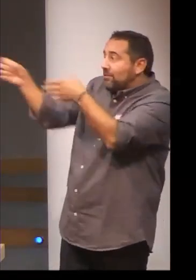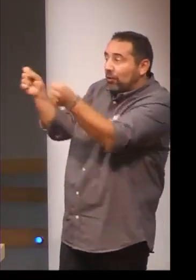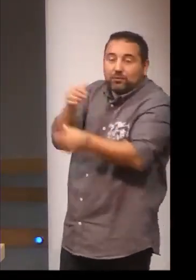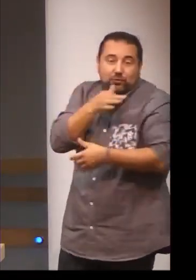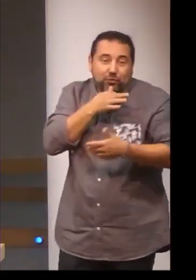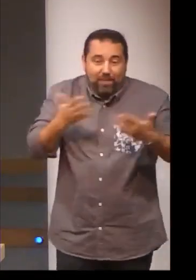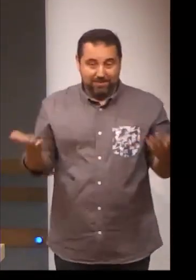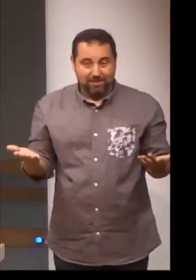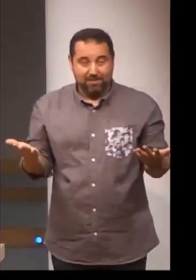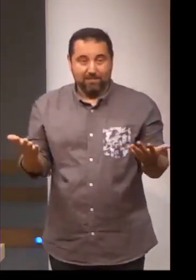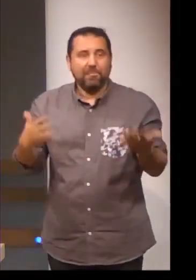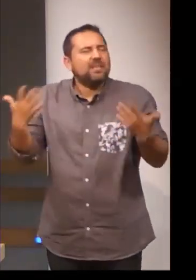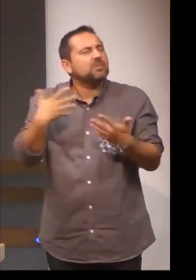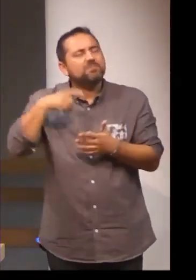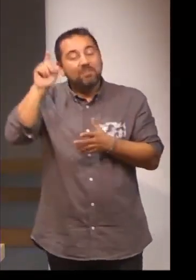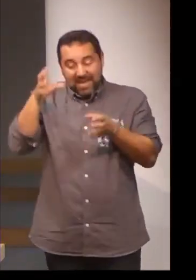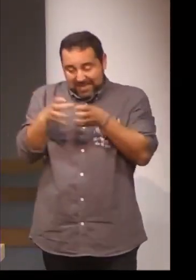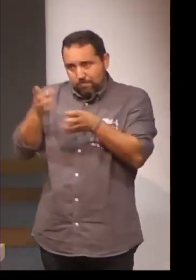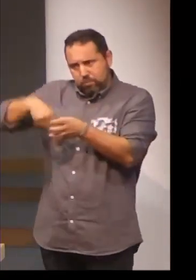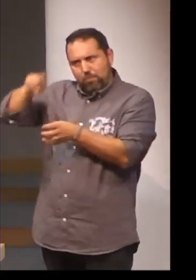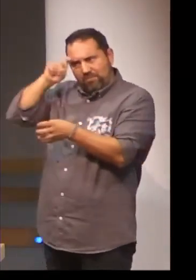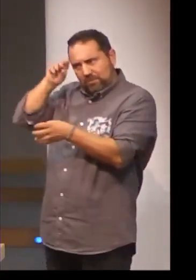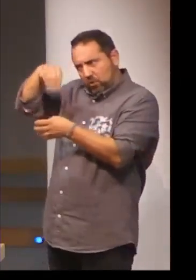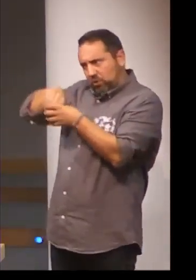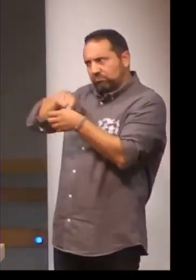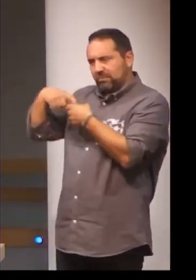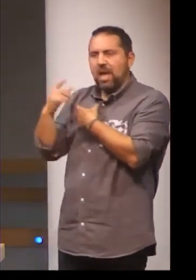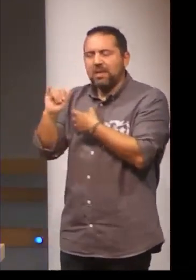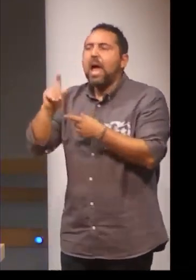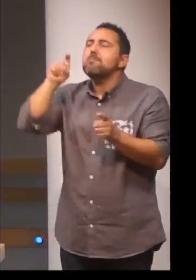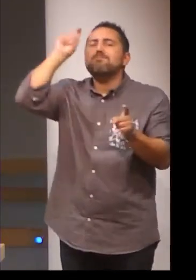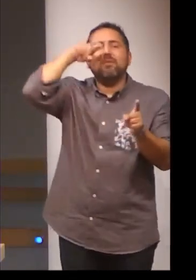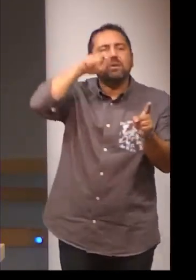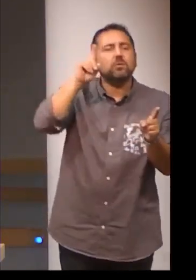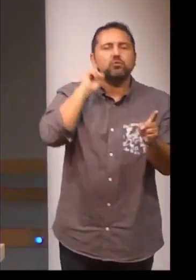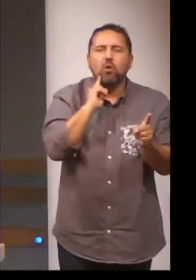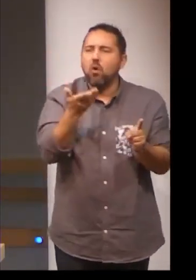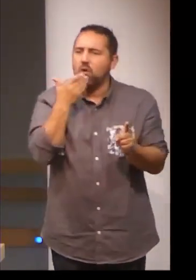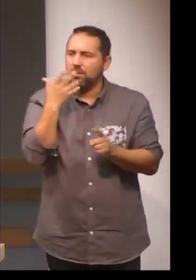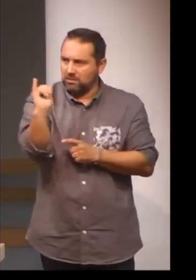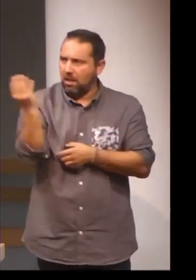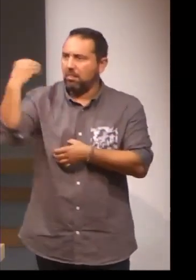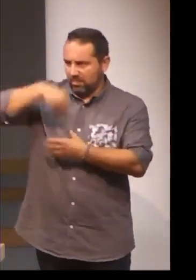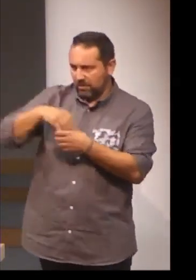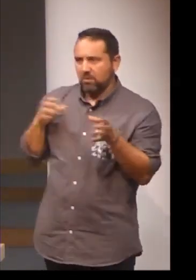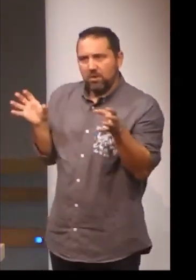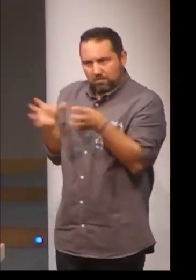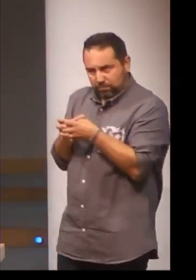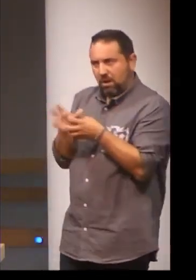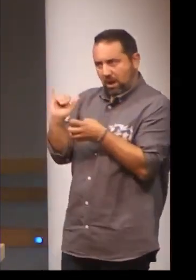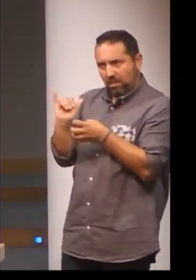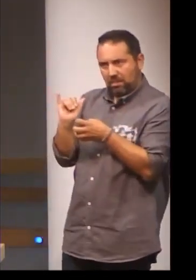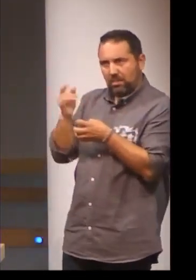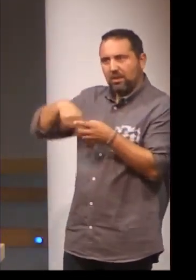participan en la docencia, aparte del equipo docente que ya hay, profesores tanto sordos como oyentes, que son los responsables de las